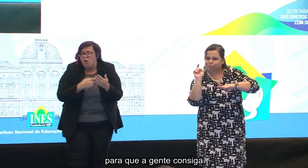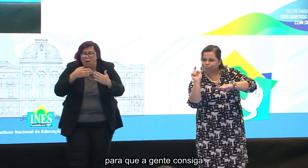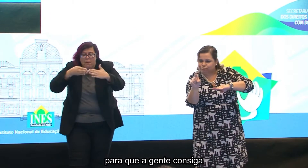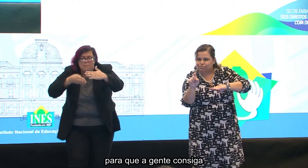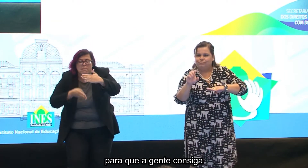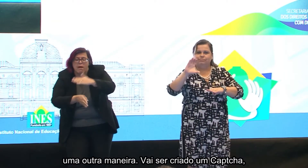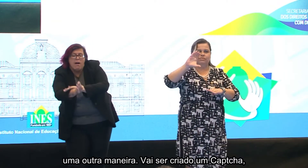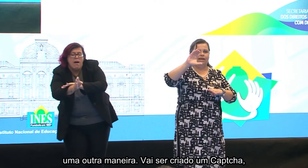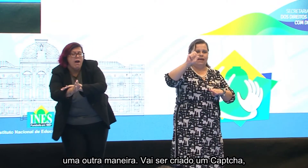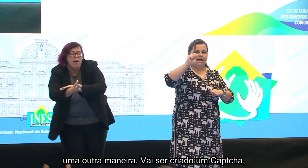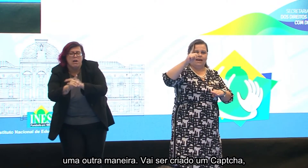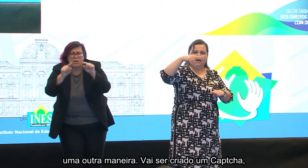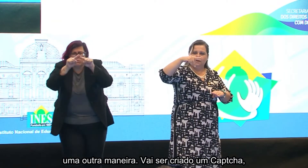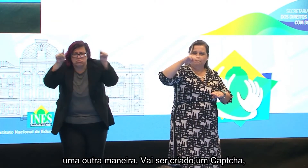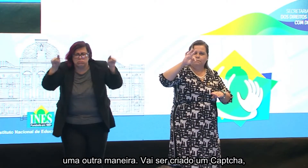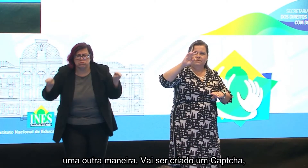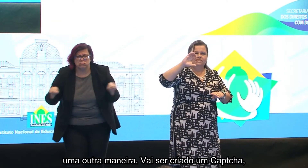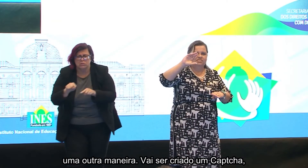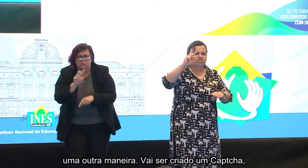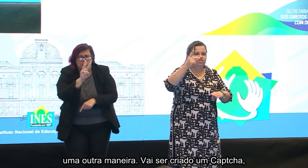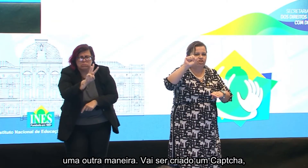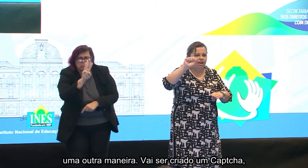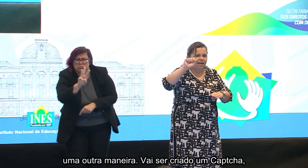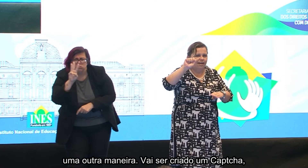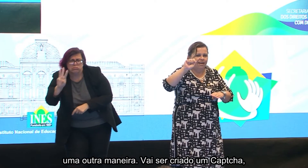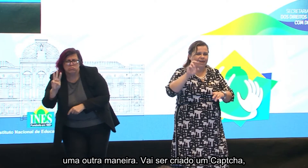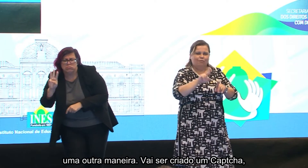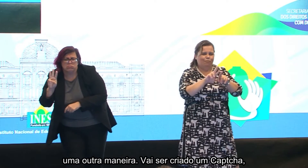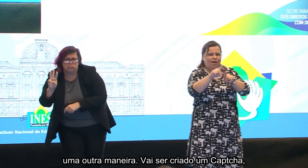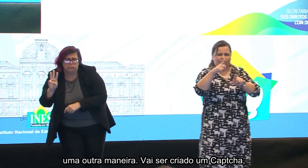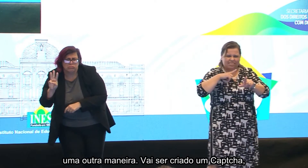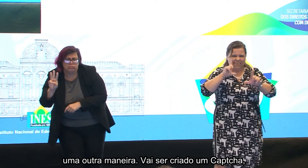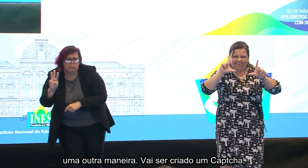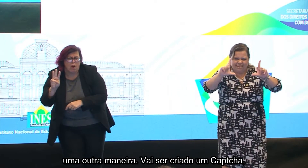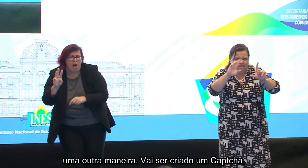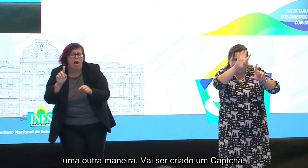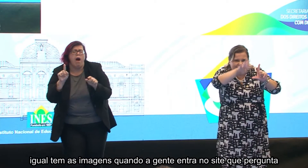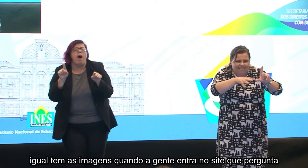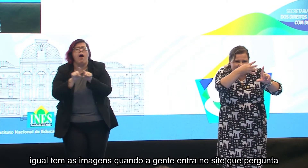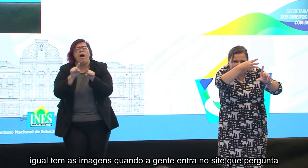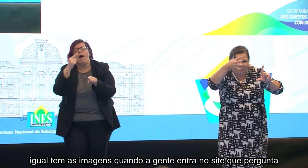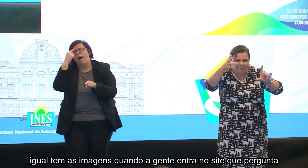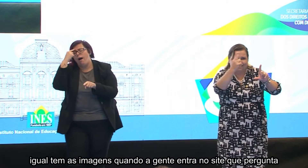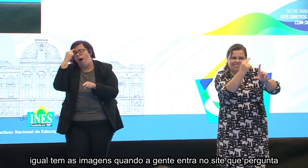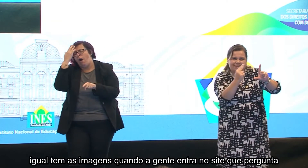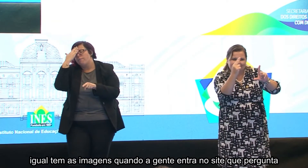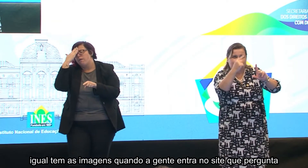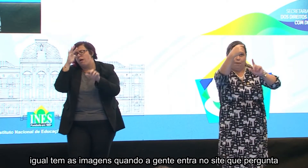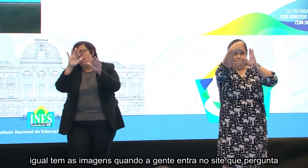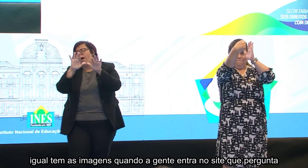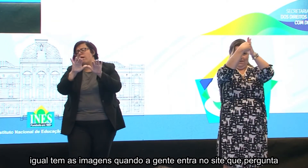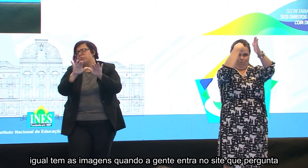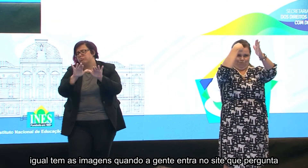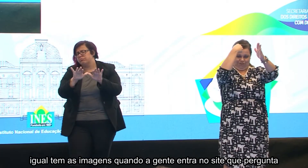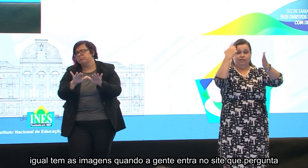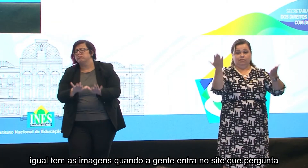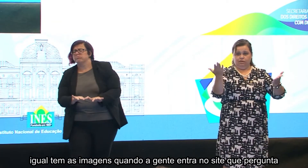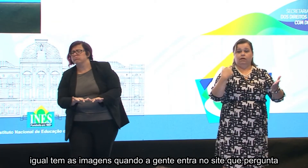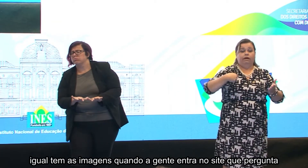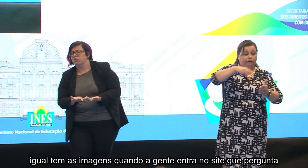consiga uma outra maneira. Então, vai ser criado um CAPTCHA, igual tem as imagens, quando a gente entra no site, que